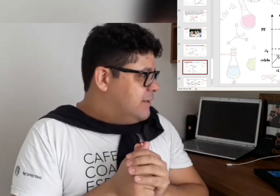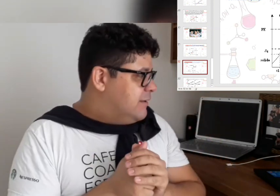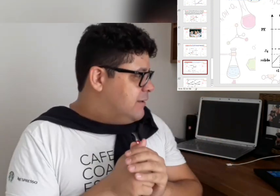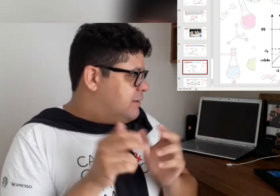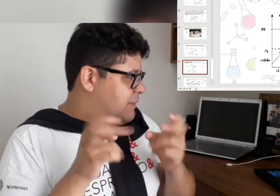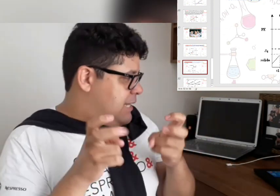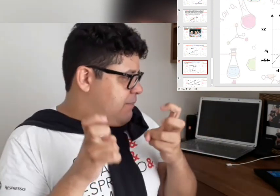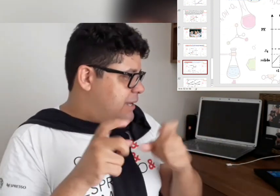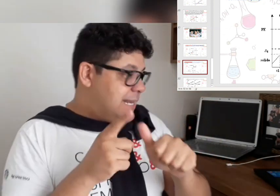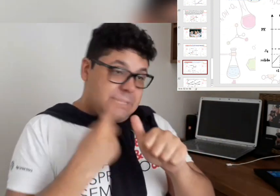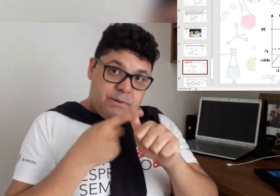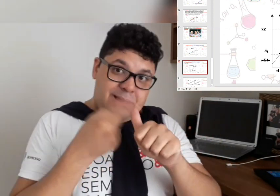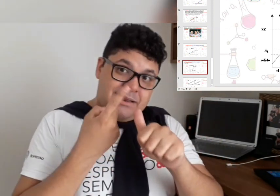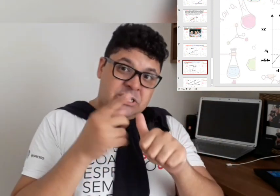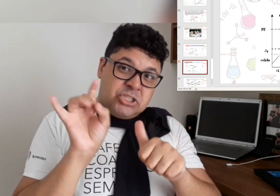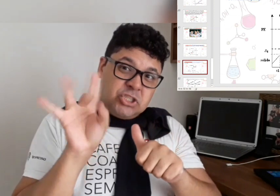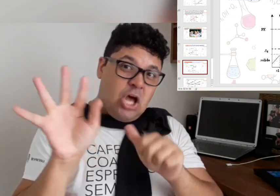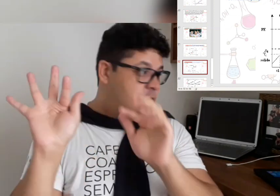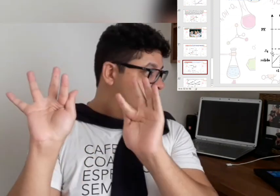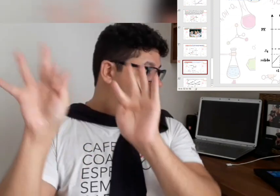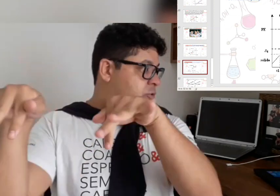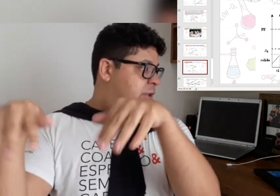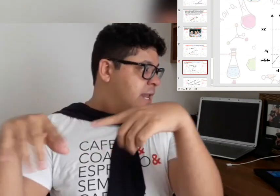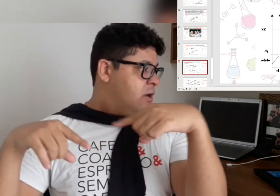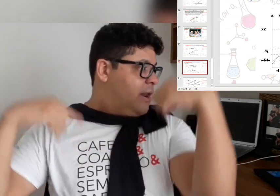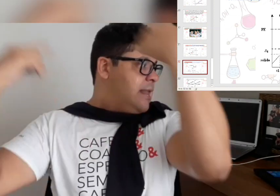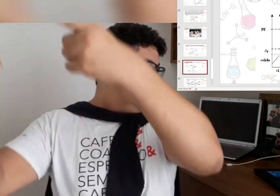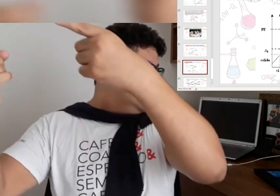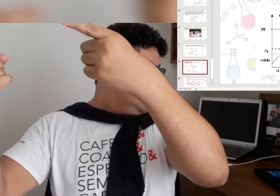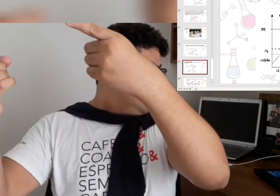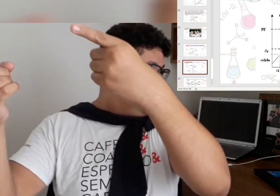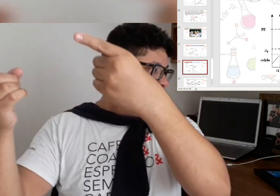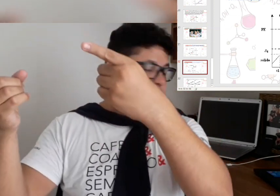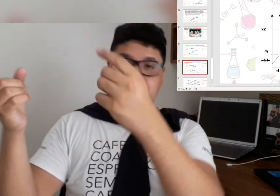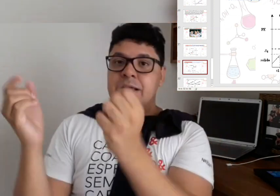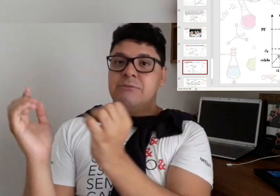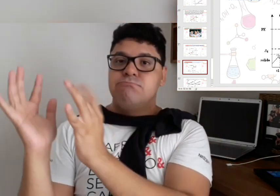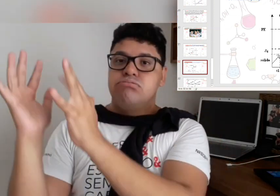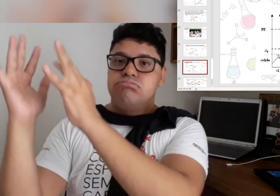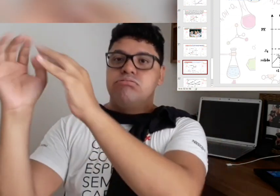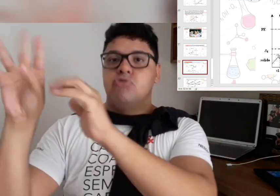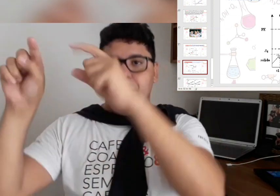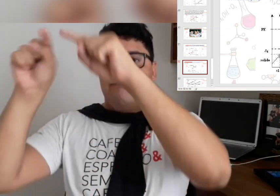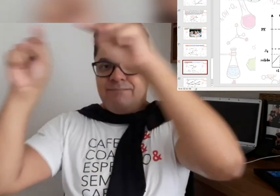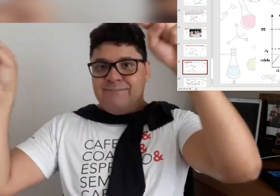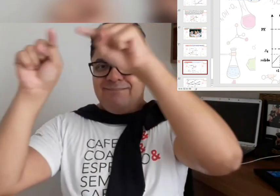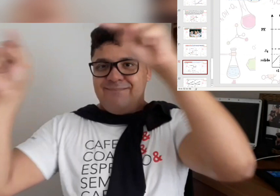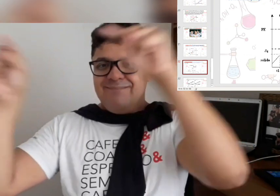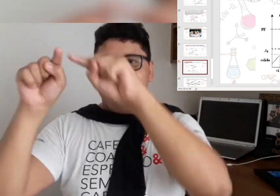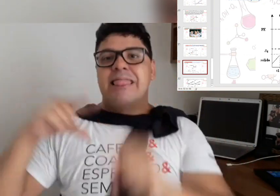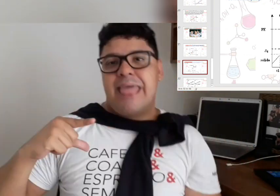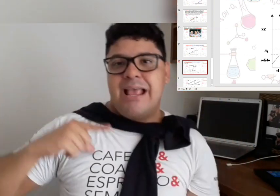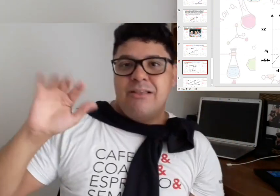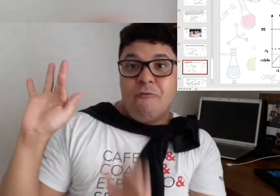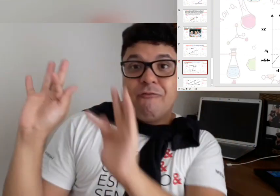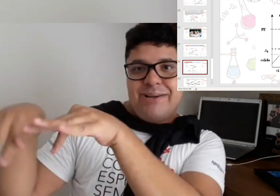variado. Ó, não tem aquela reta, não tem uma constante no ponto de fusão, tá? Quando não tem uma